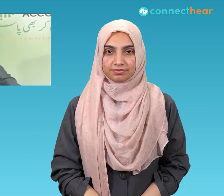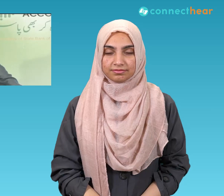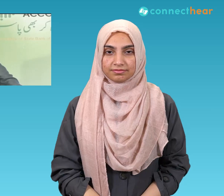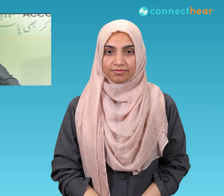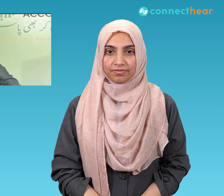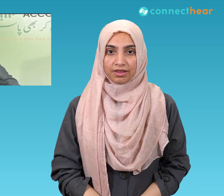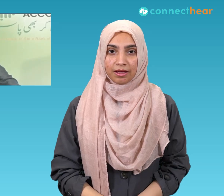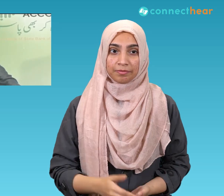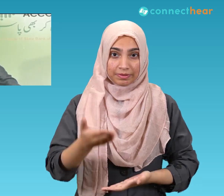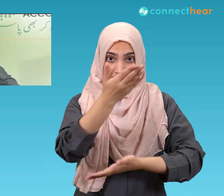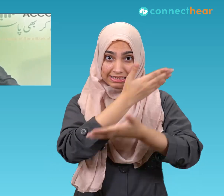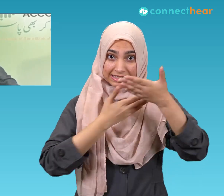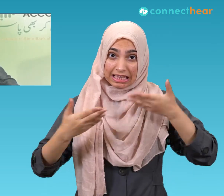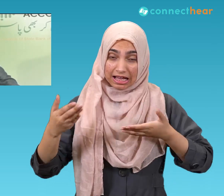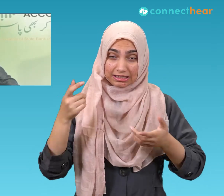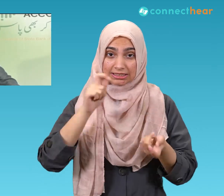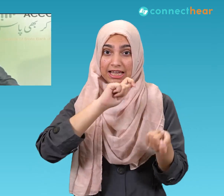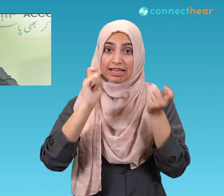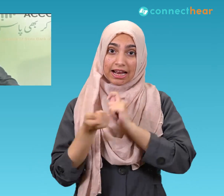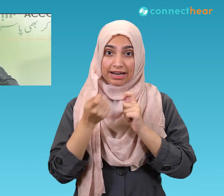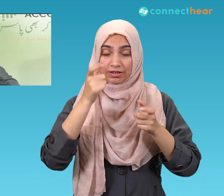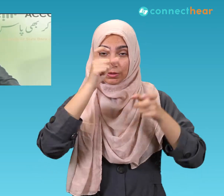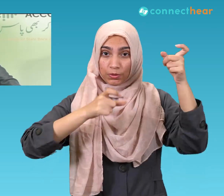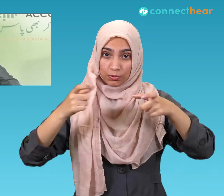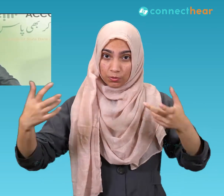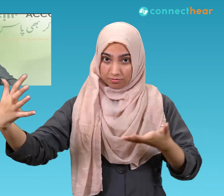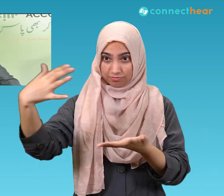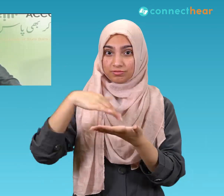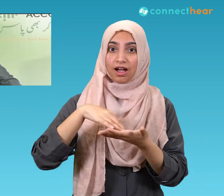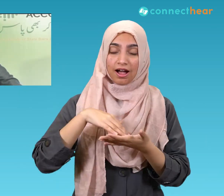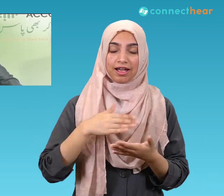اپنے کرکٹرز کو بھی یہاں ویلکم کرتا ہوں